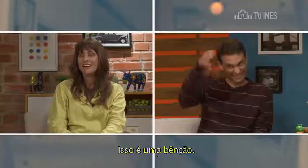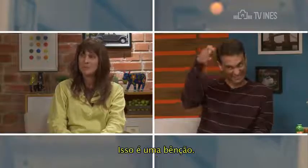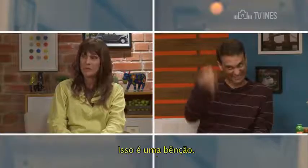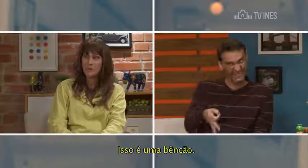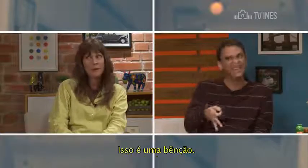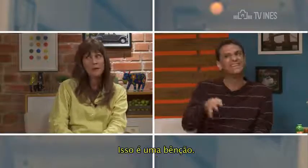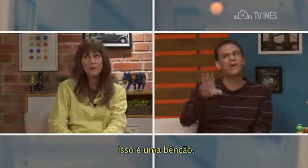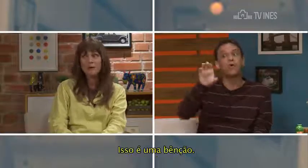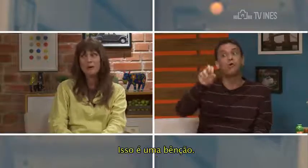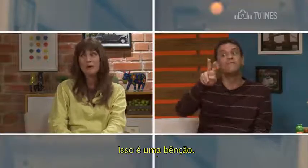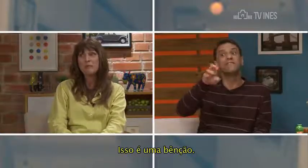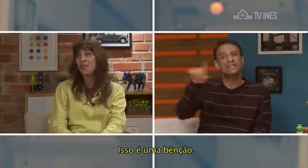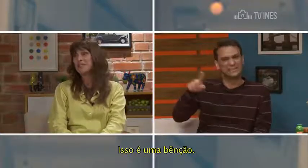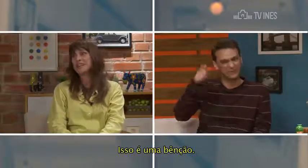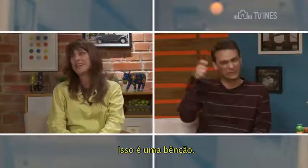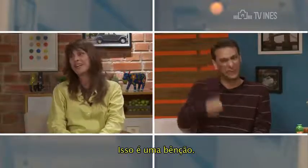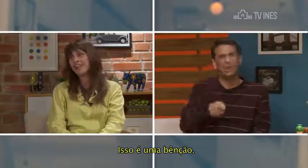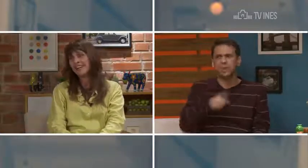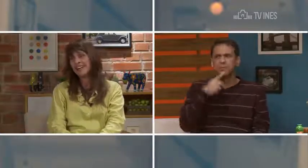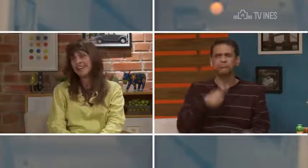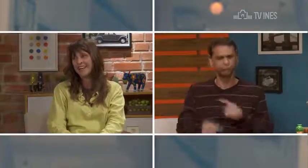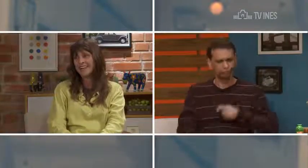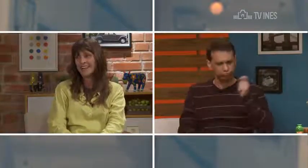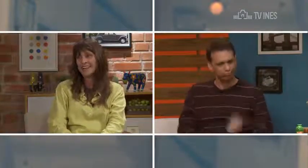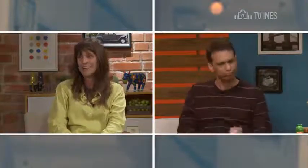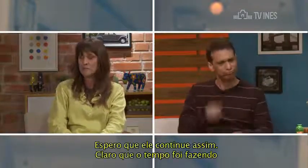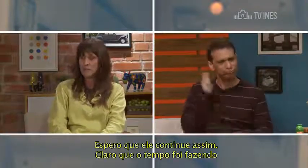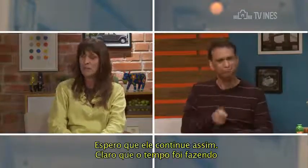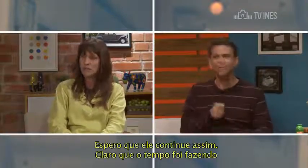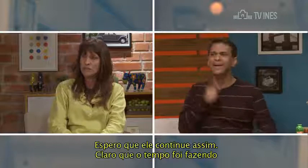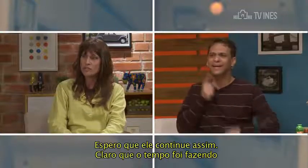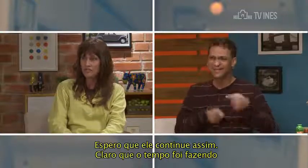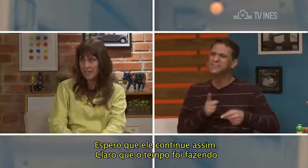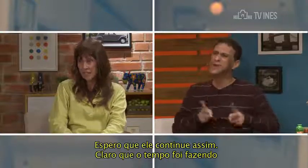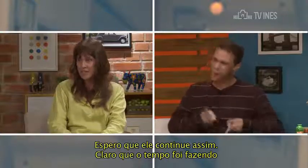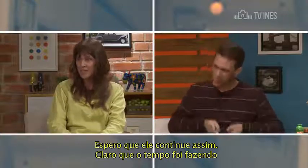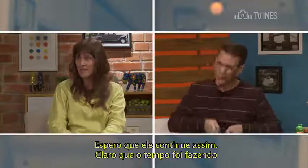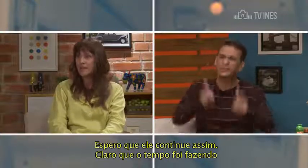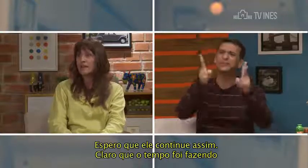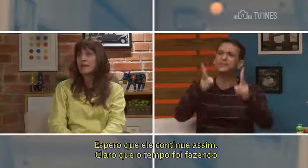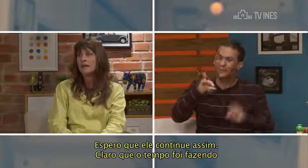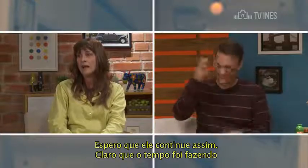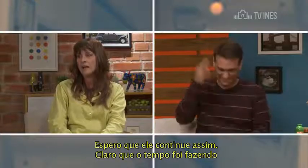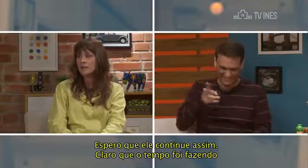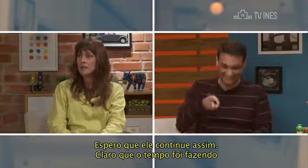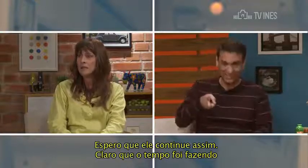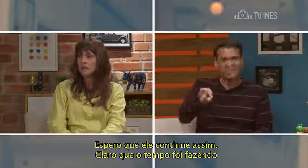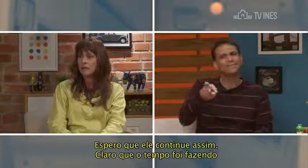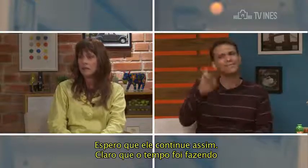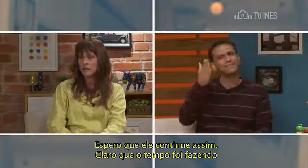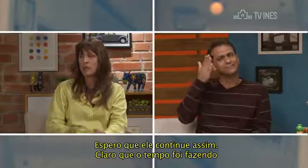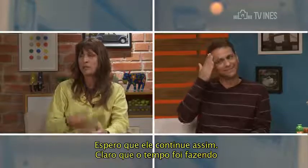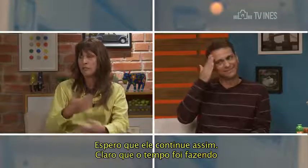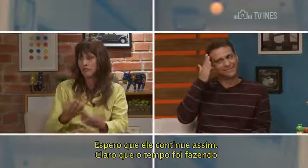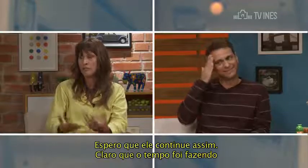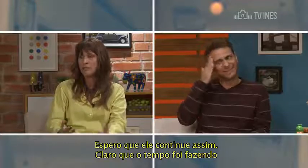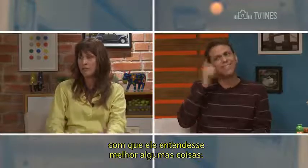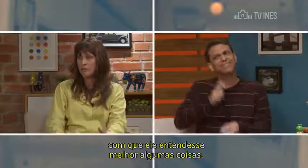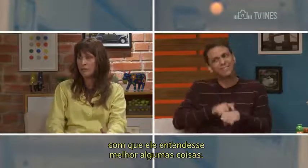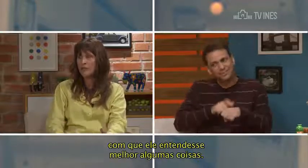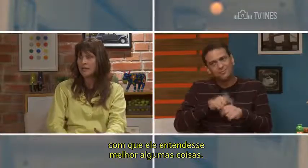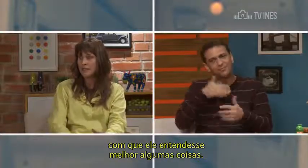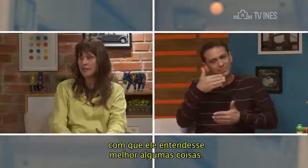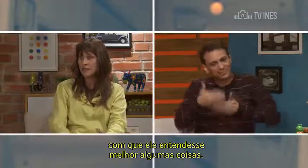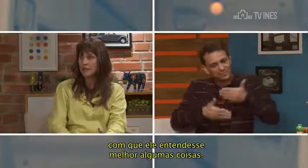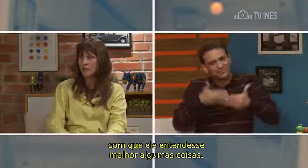convicção. Isso é uma bênção, né? Espero que ele continue assim. Claro que o tempo foi